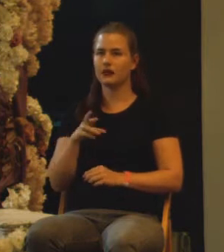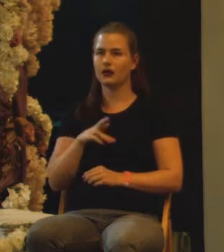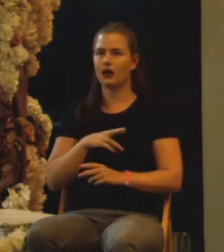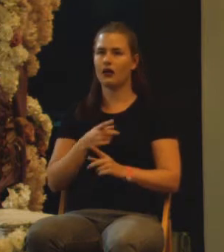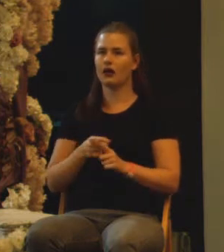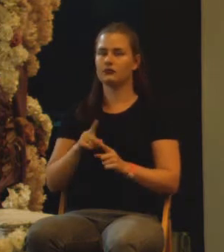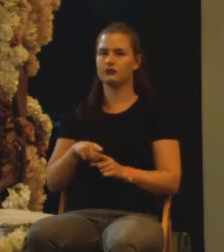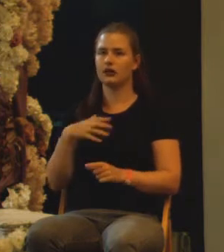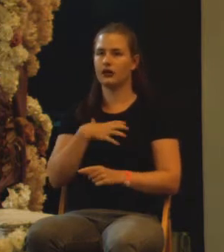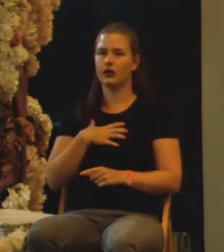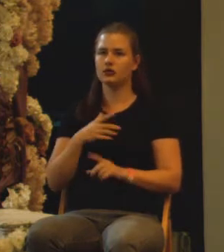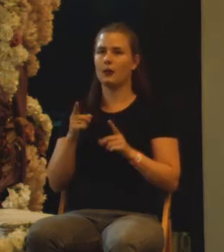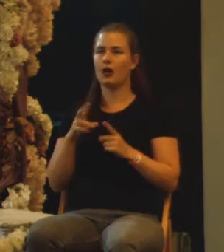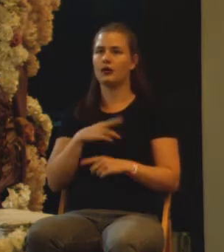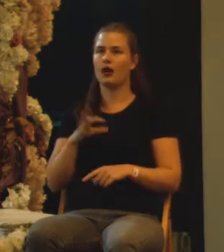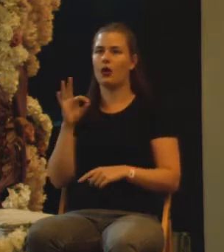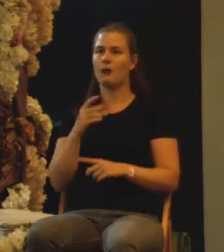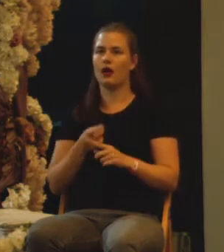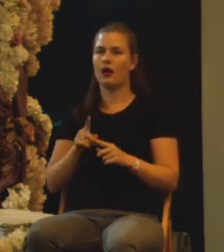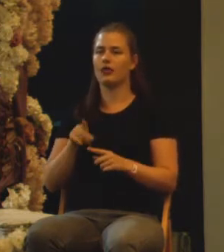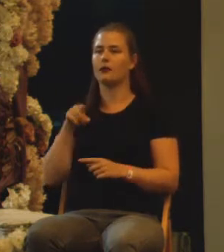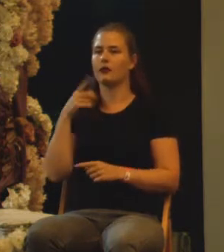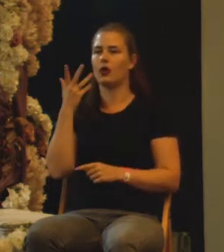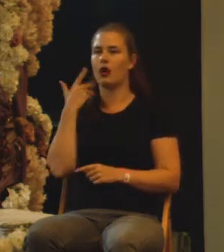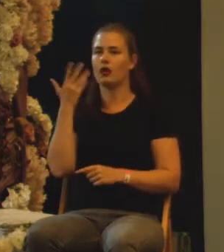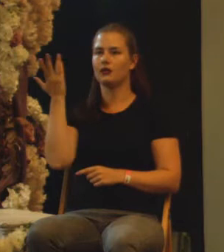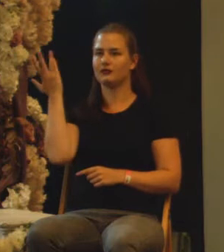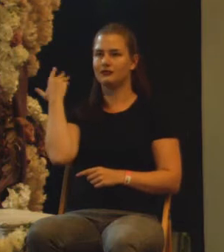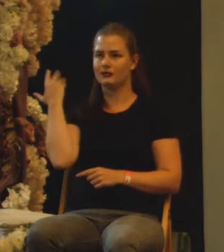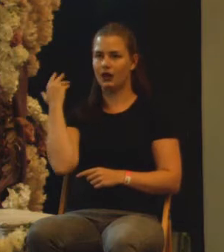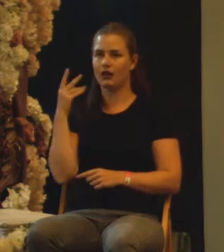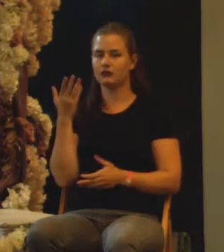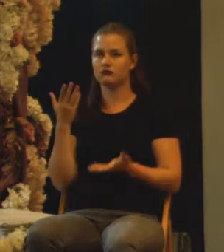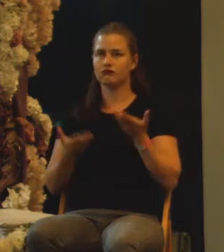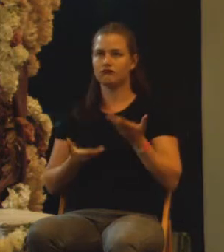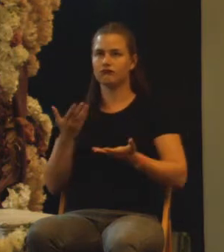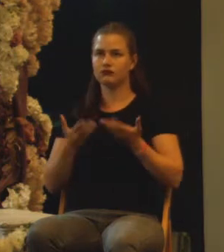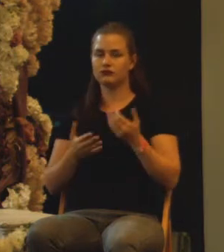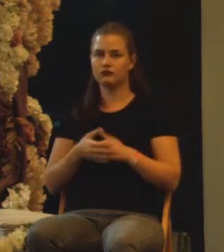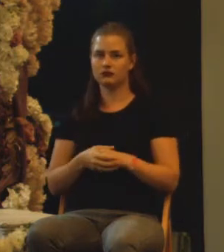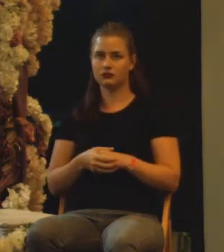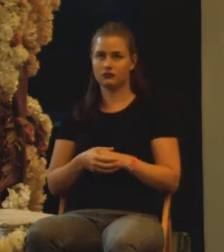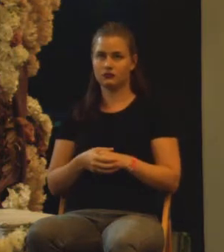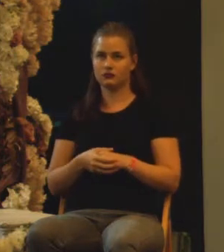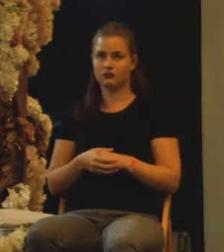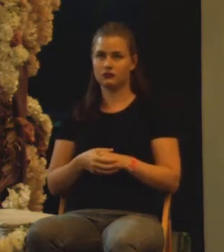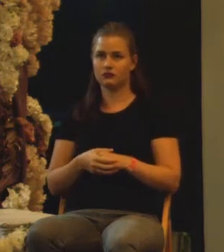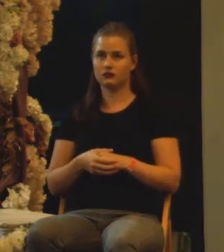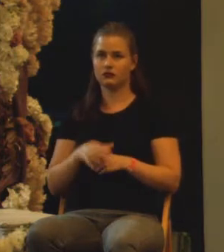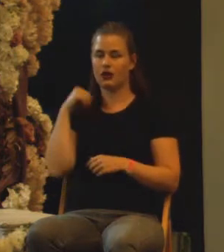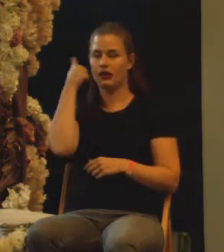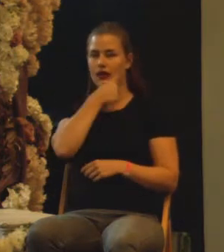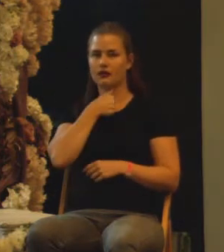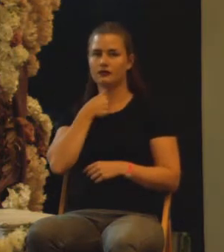Почему это для меня так важно и почему я об этом говорю? Потому что когда-то, наверное, лет